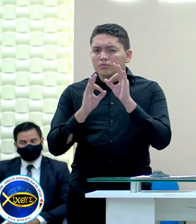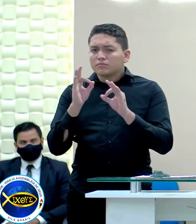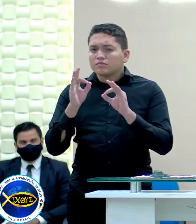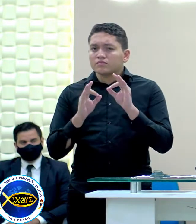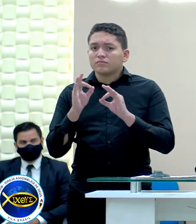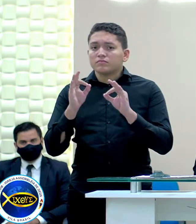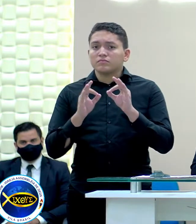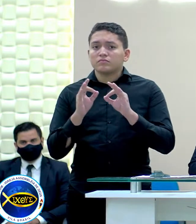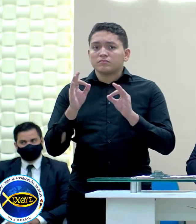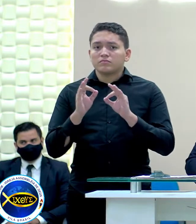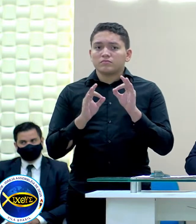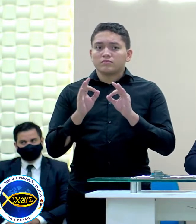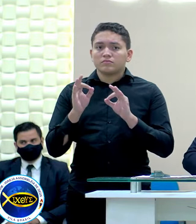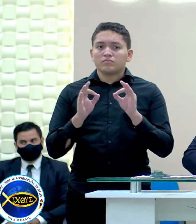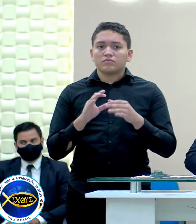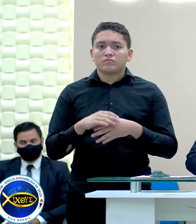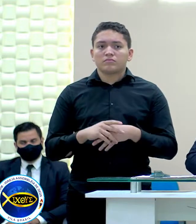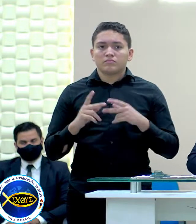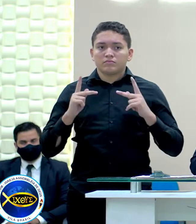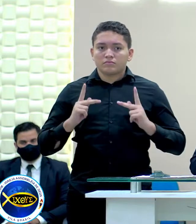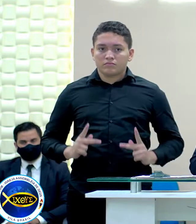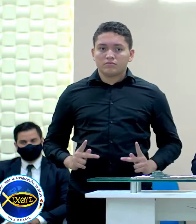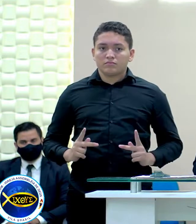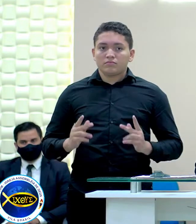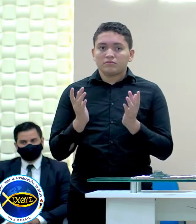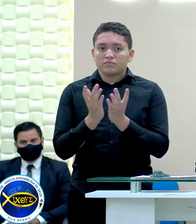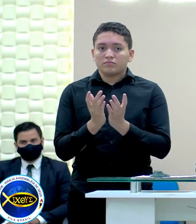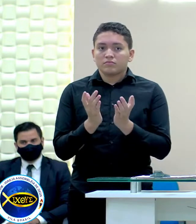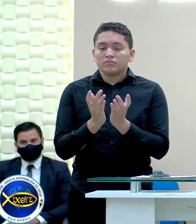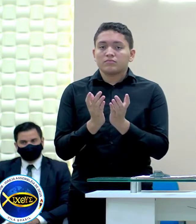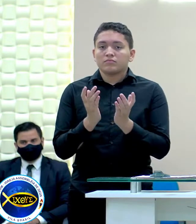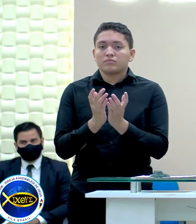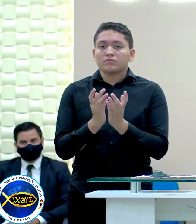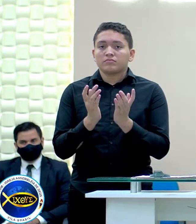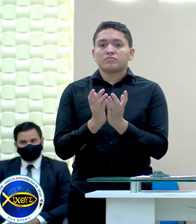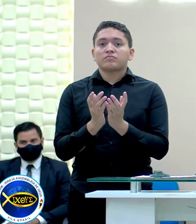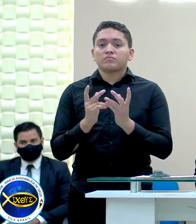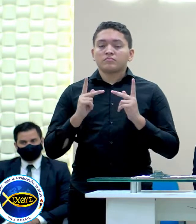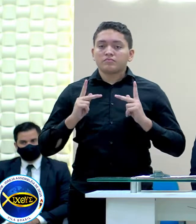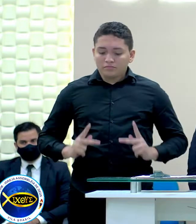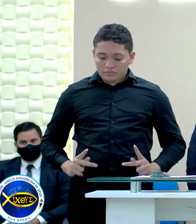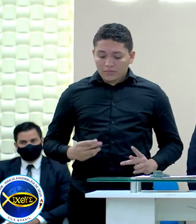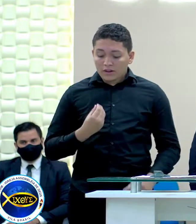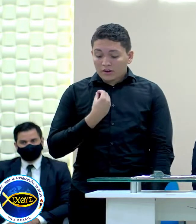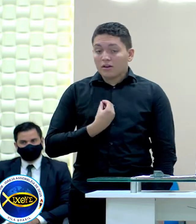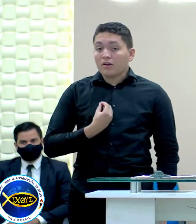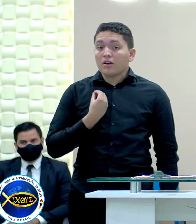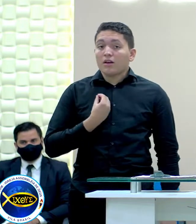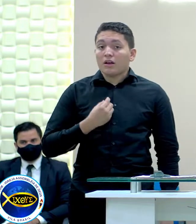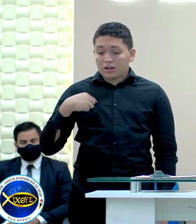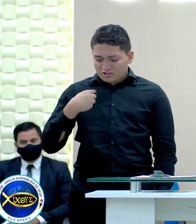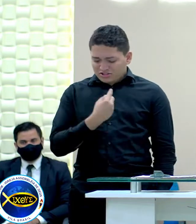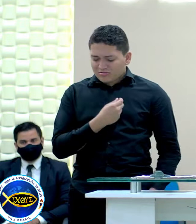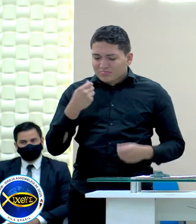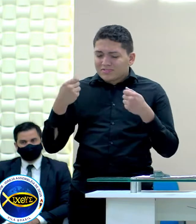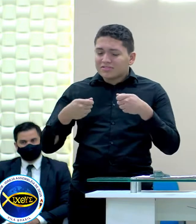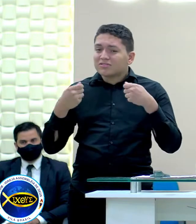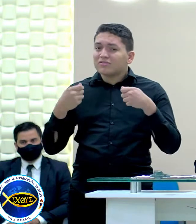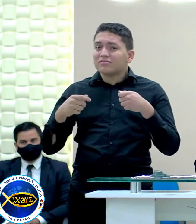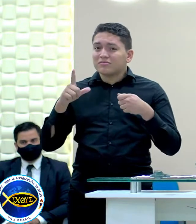ou de conduta cristã ou modo de vida que nós devemos ter,